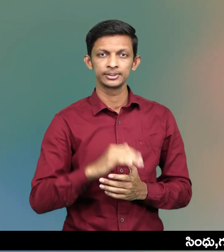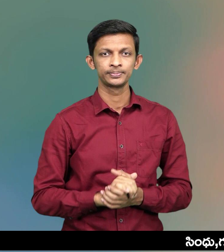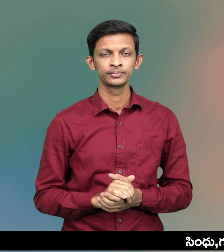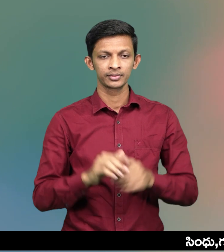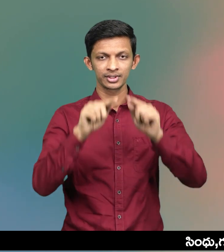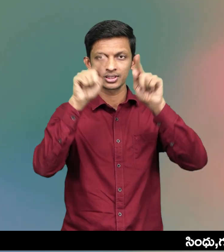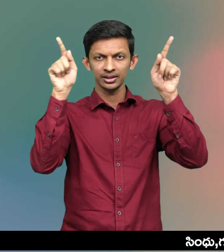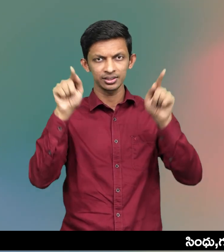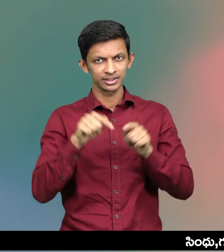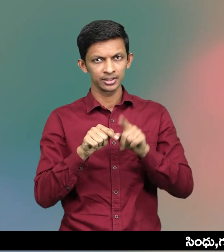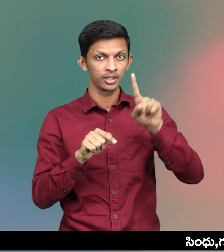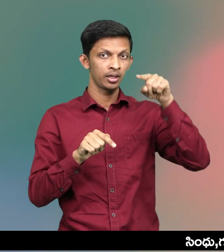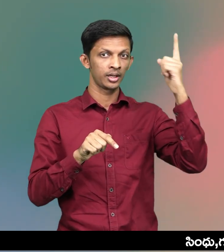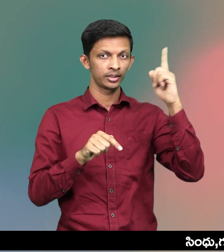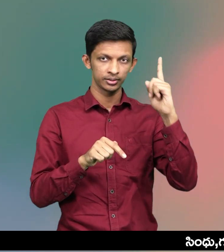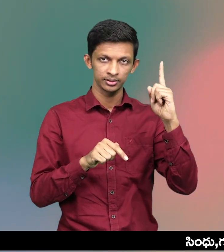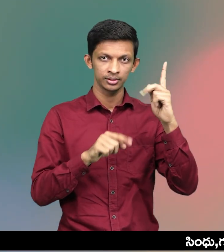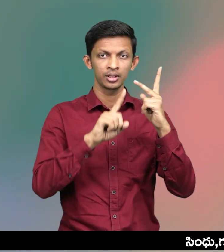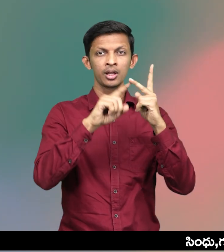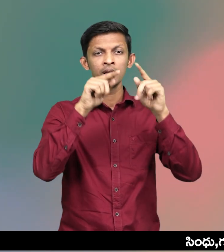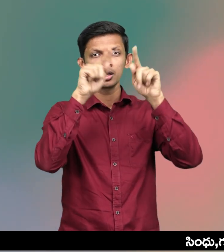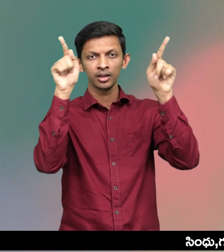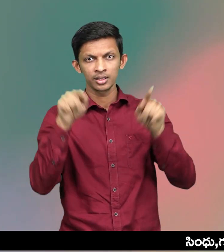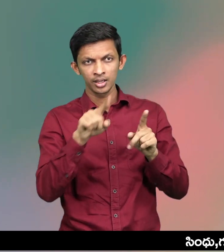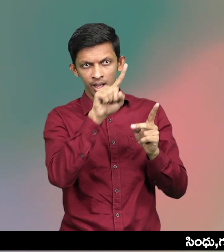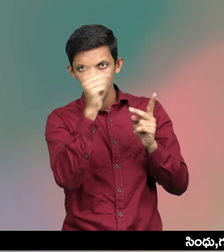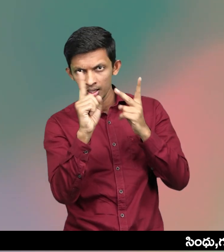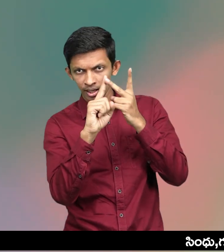సింధు, గంగా మరియు బ్రహ్మపుత్ర.